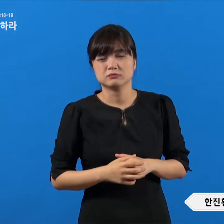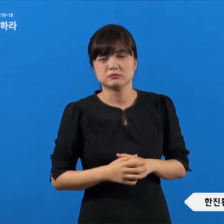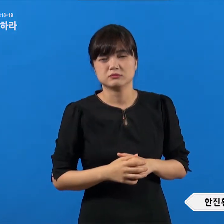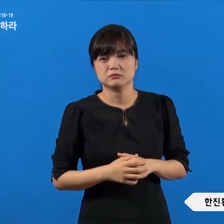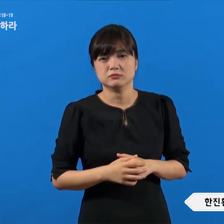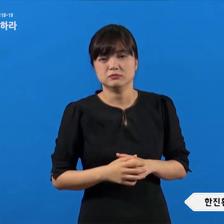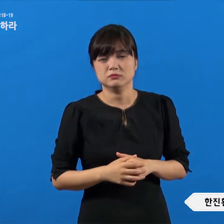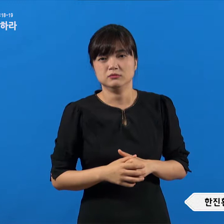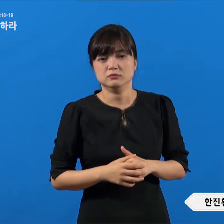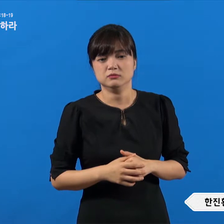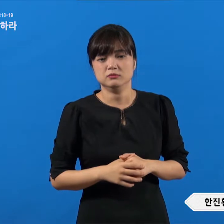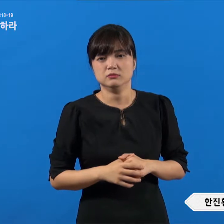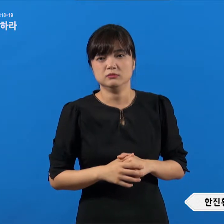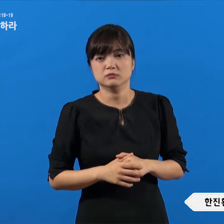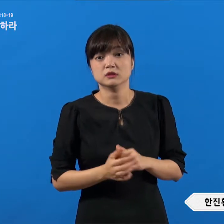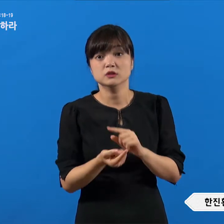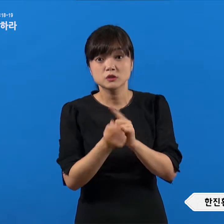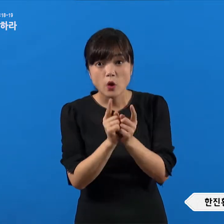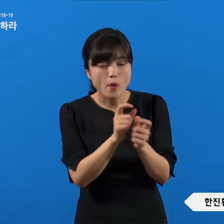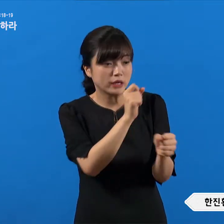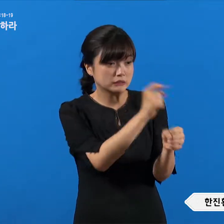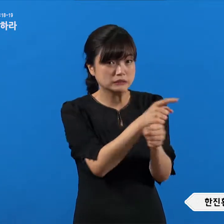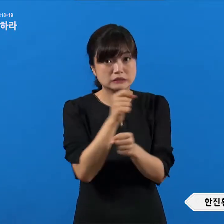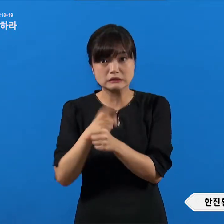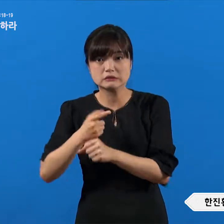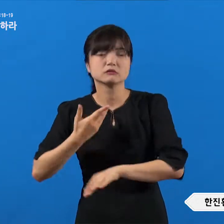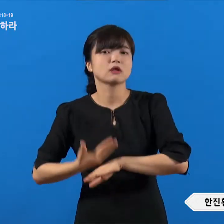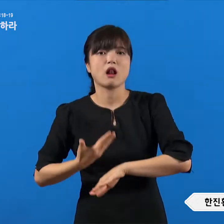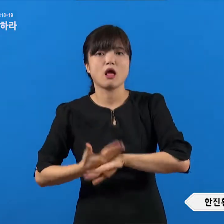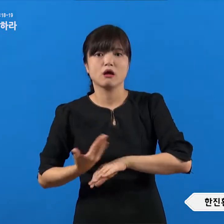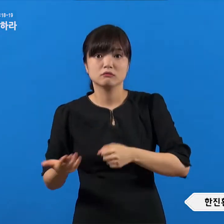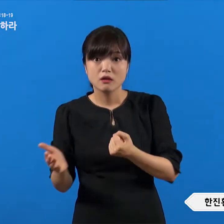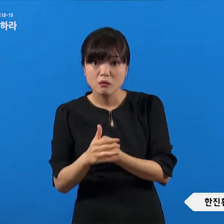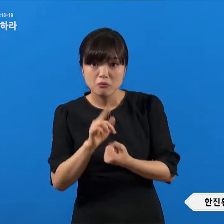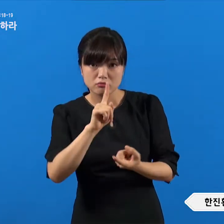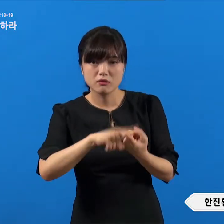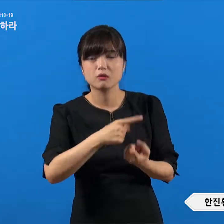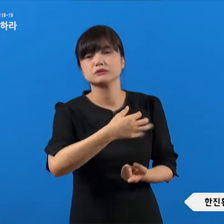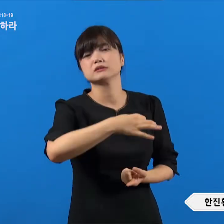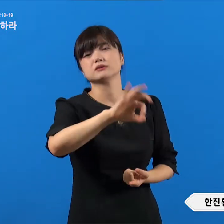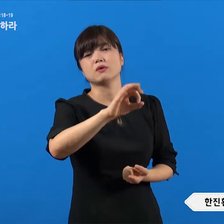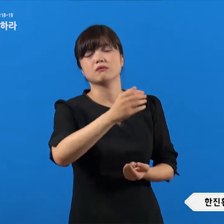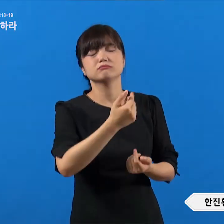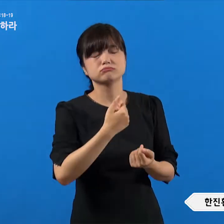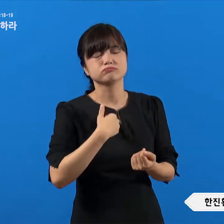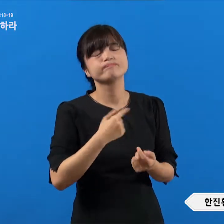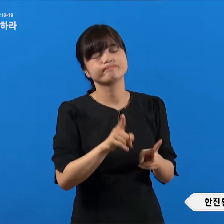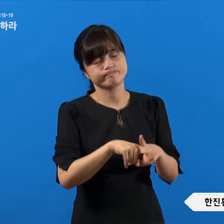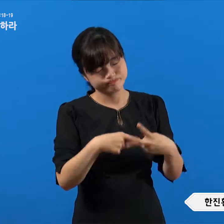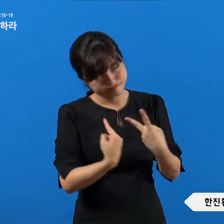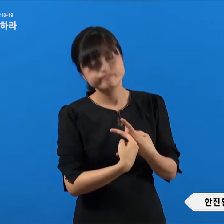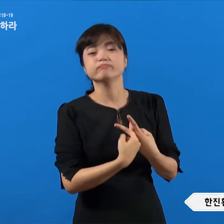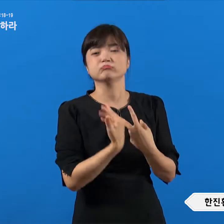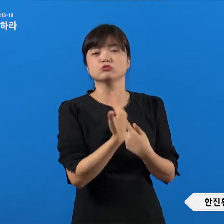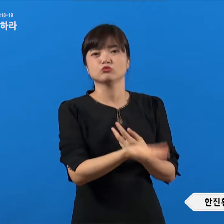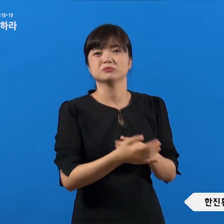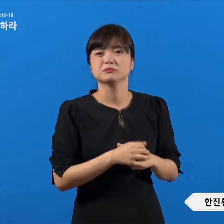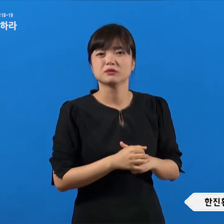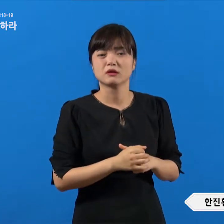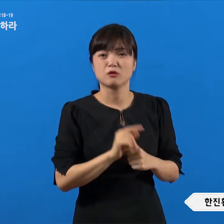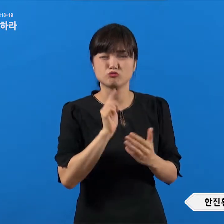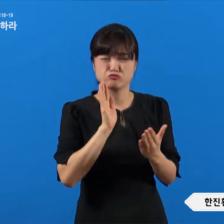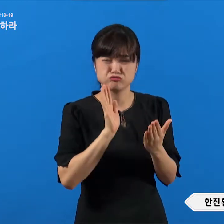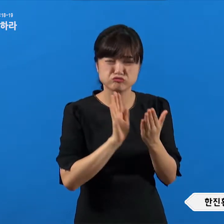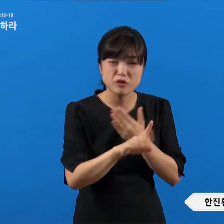주지도 않습니다. 서로의 특징이니까 그 특징을 인정하고 받아주었습니다.